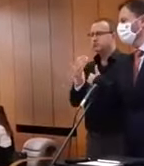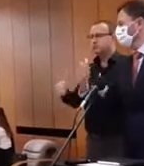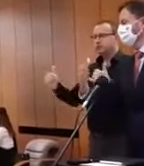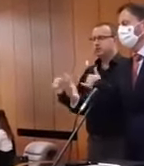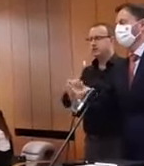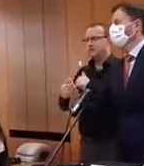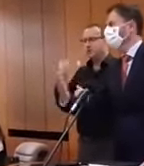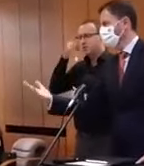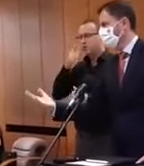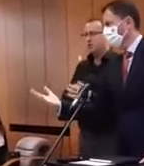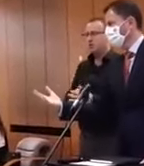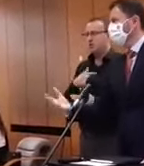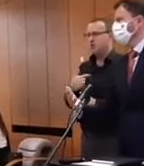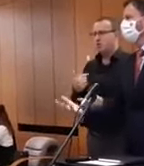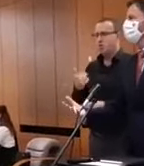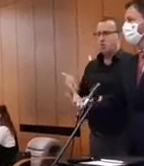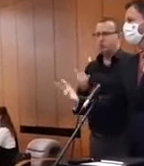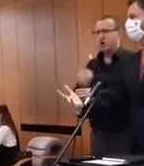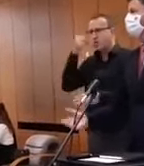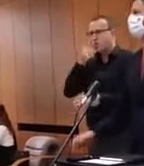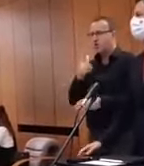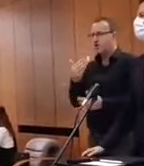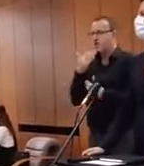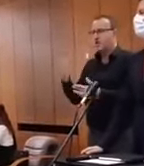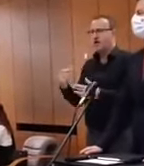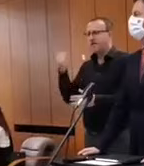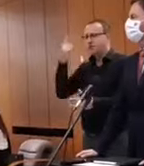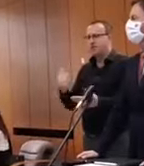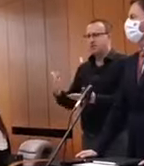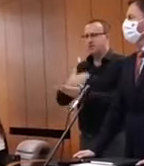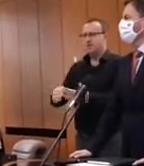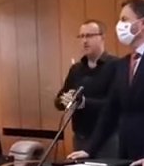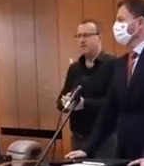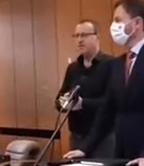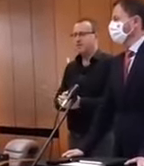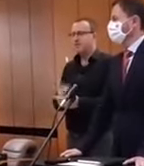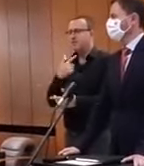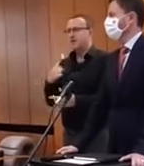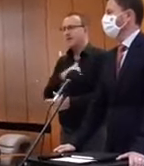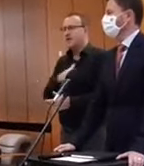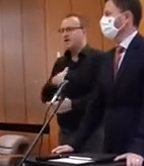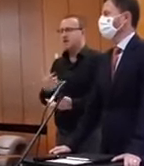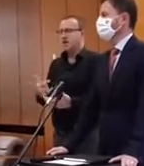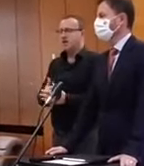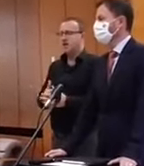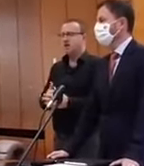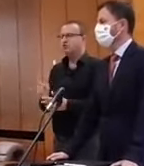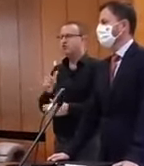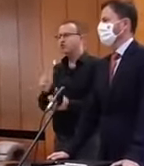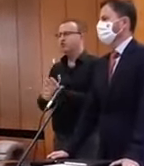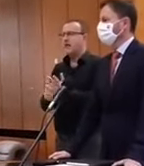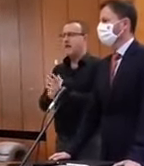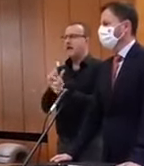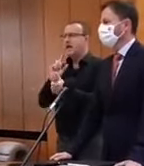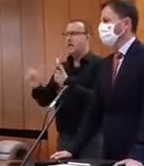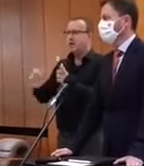ľudí, keď to tak povedal, že obyčajných ľudí, ktorí nemajú vysoký príjem, ktorí nemajú alebo nechcú siahať teda žiadať si